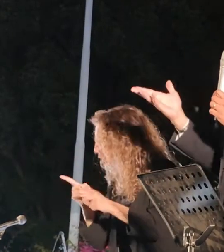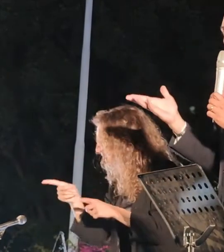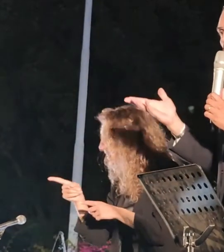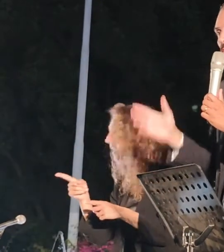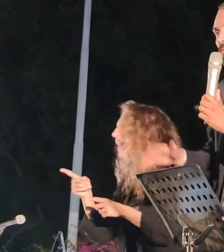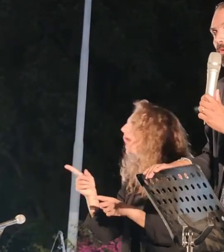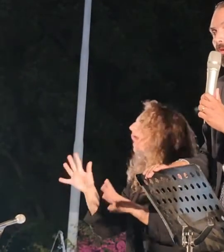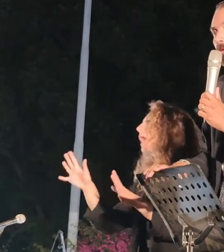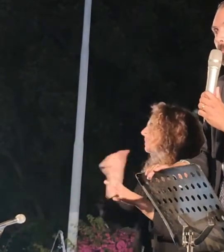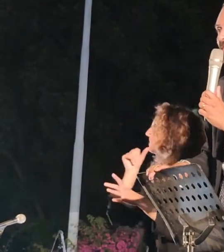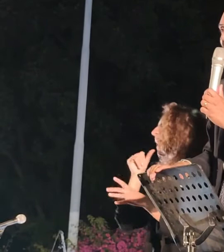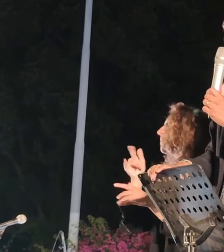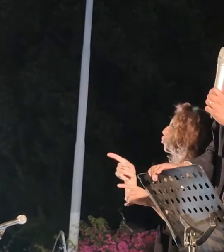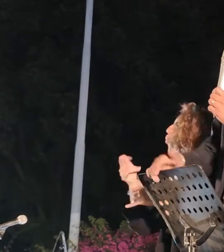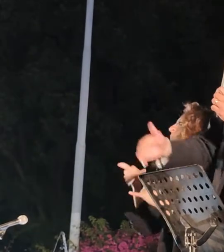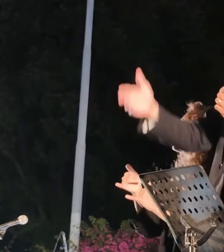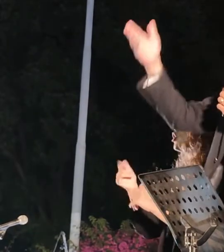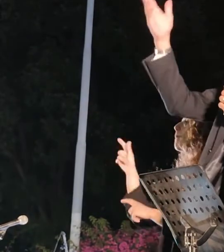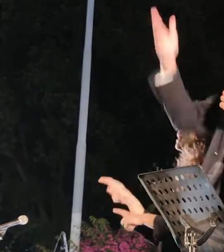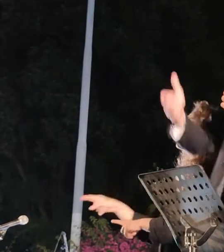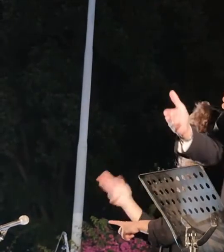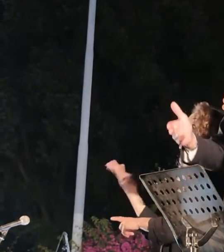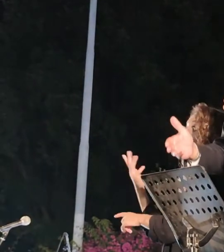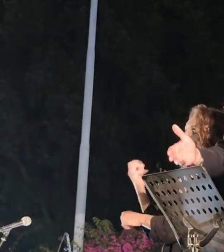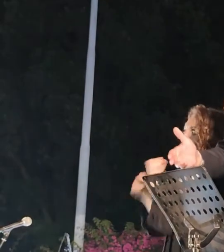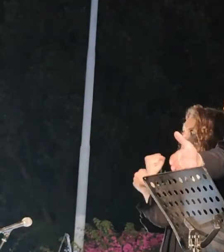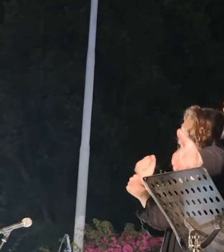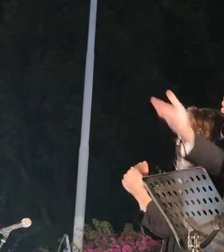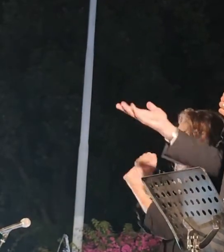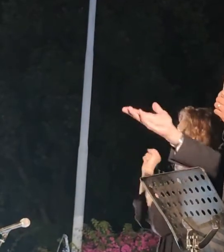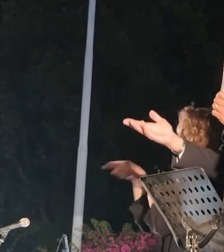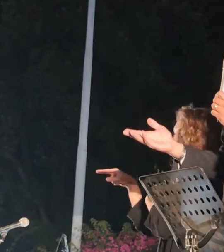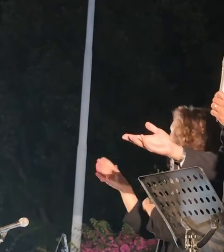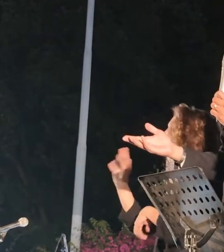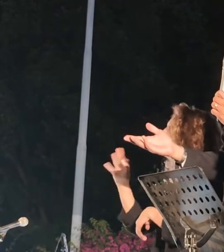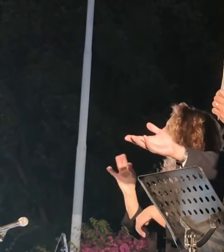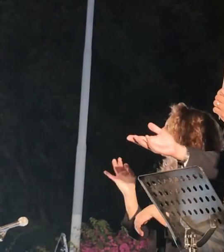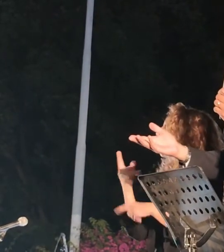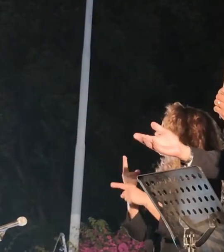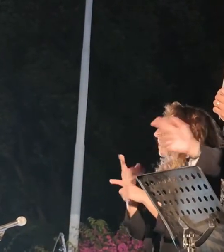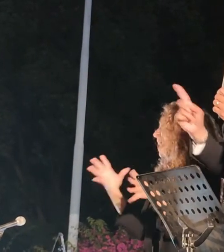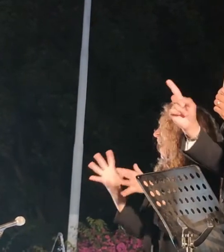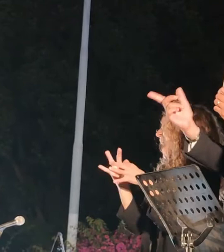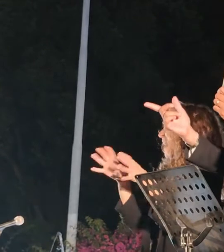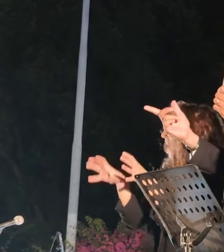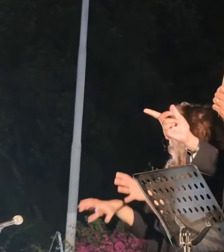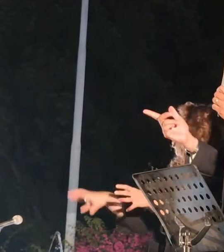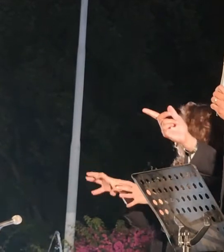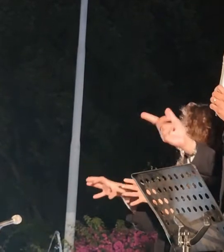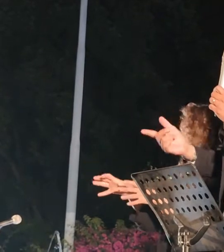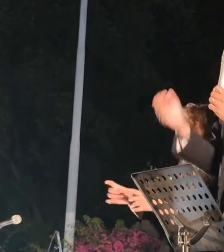essere figlio di qualcuno. Per fare politica devi essere nelle liste delle simpatie di qualcuno. Ma invece